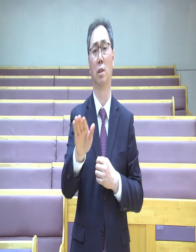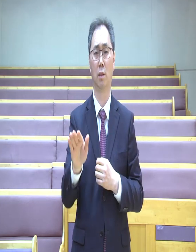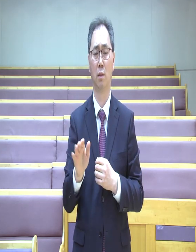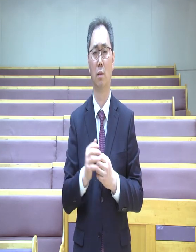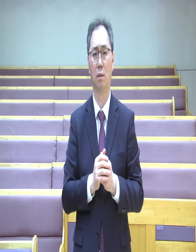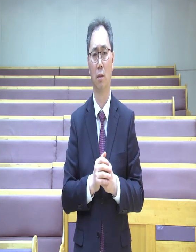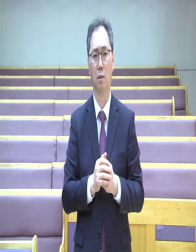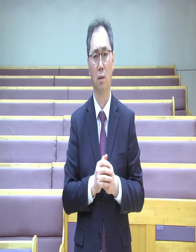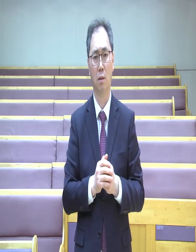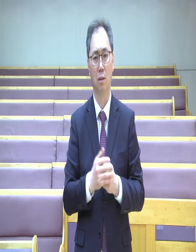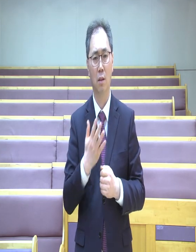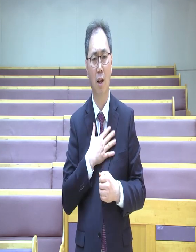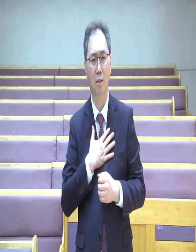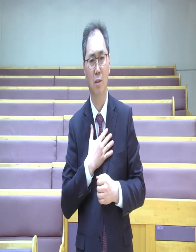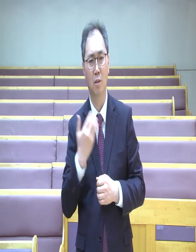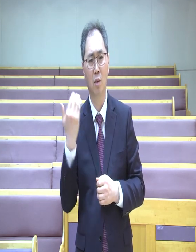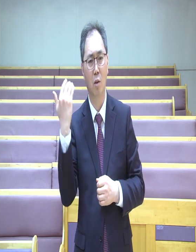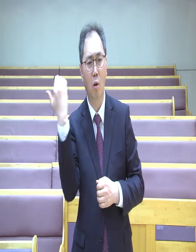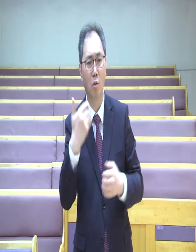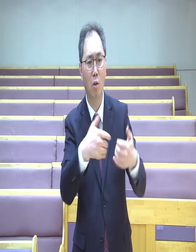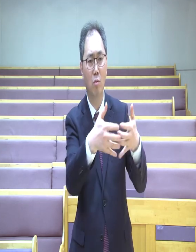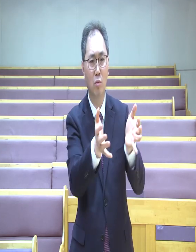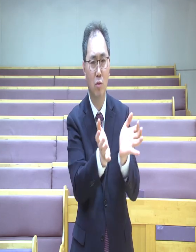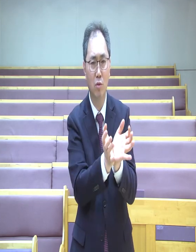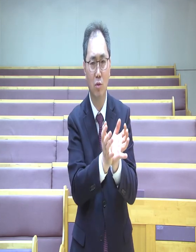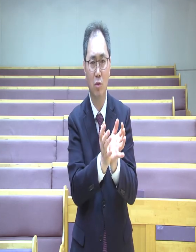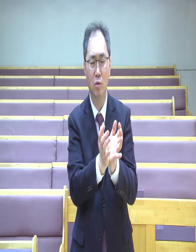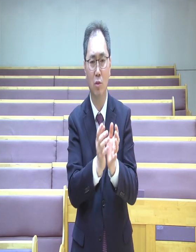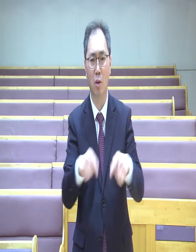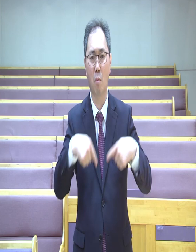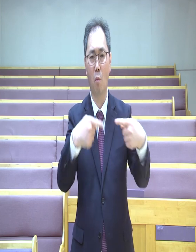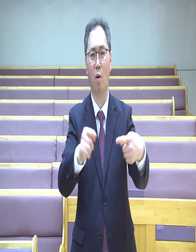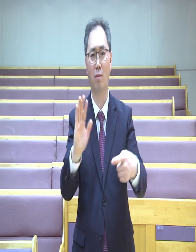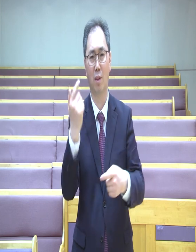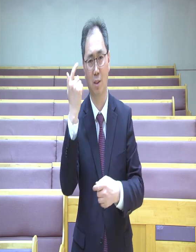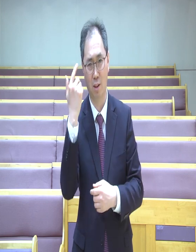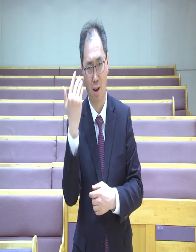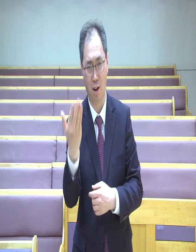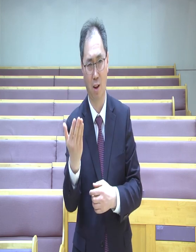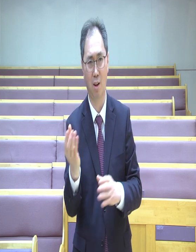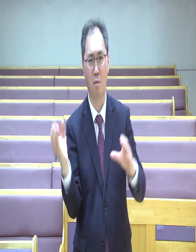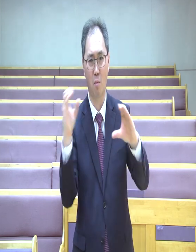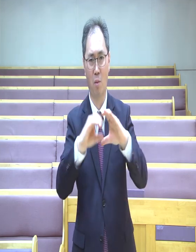우리는 어느 부류의 사람인지를 돌아보았으면 좋겠습니다.